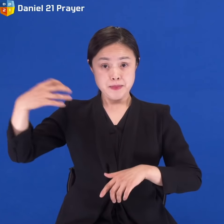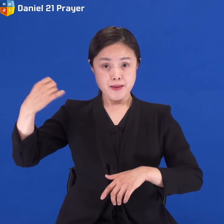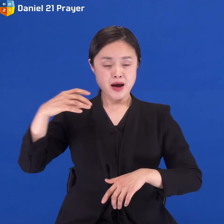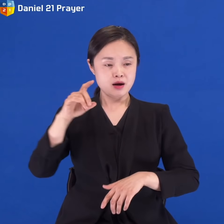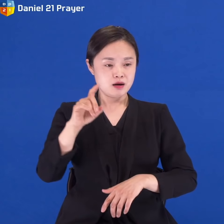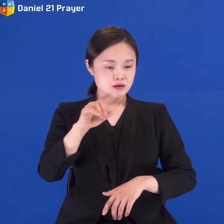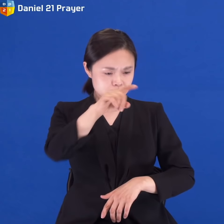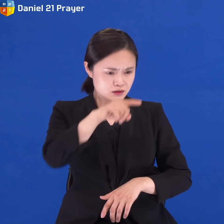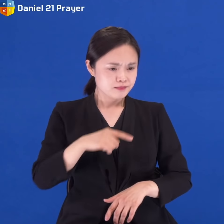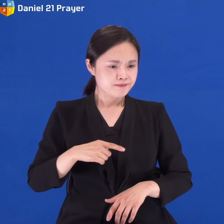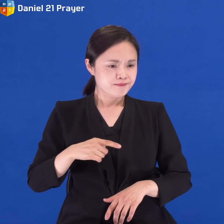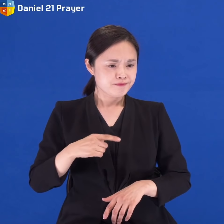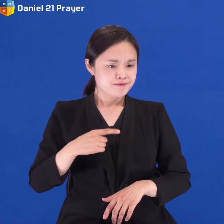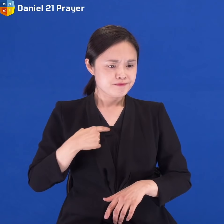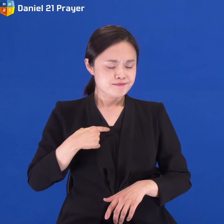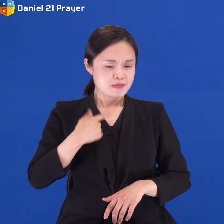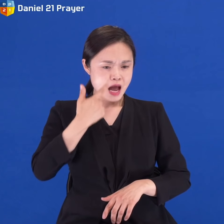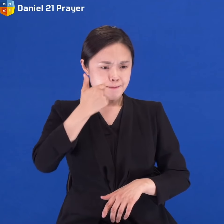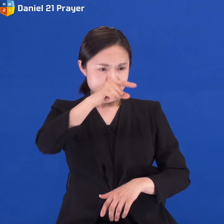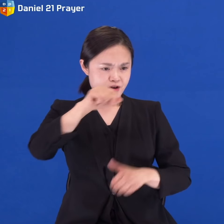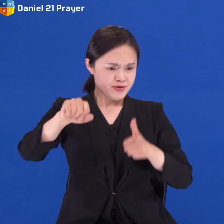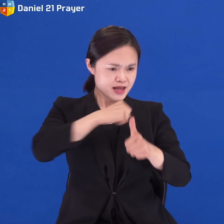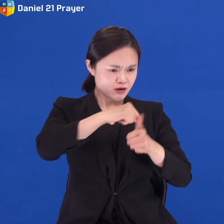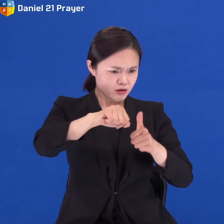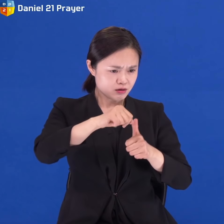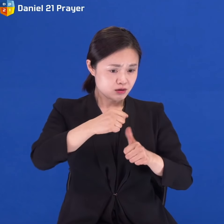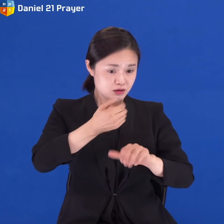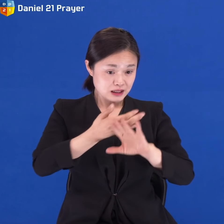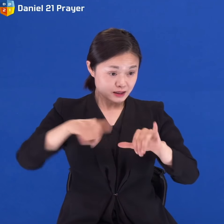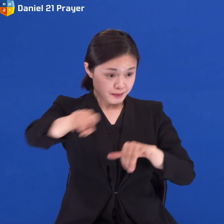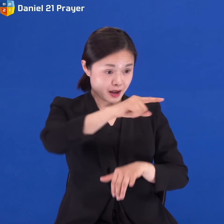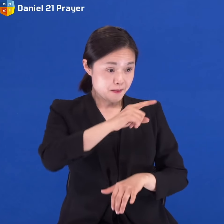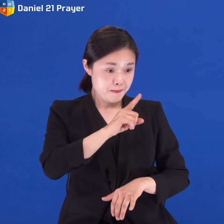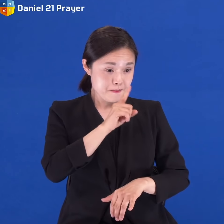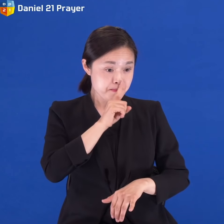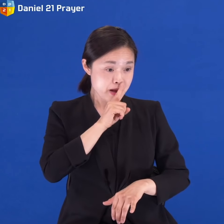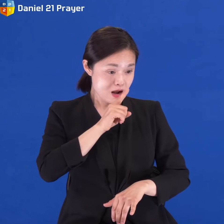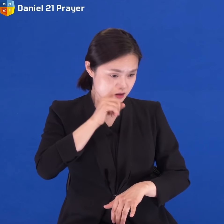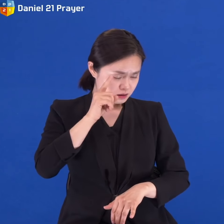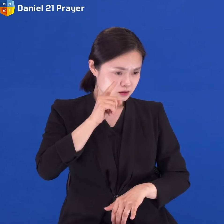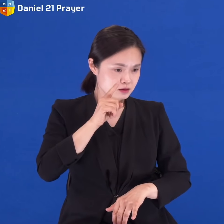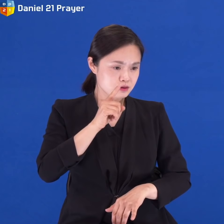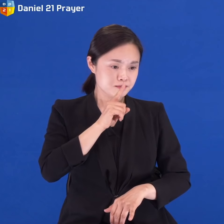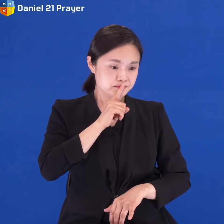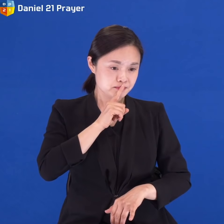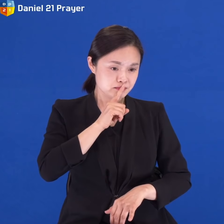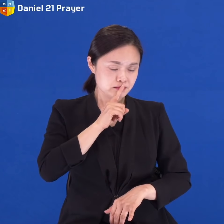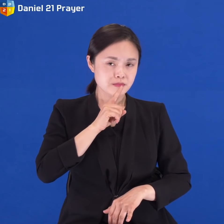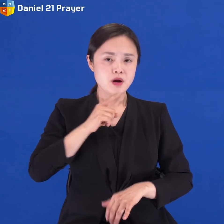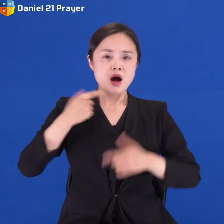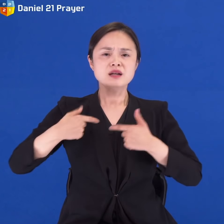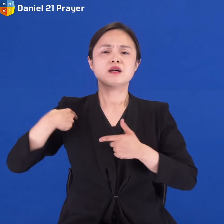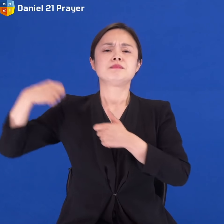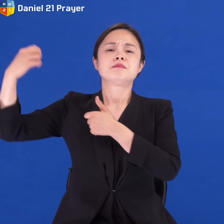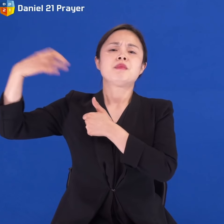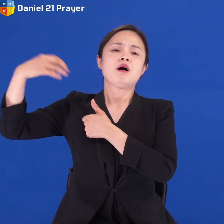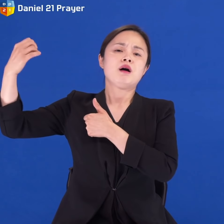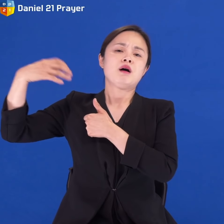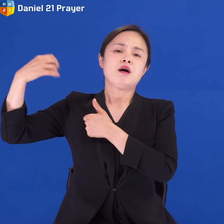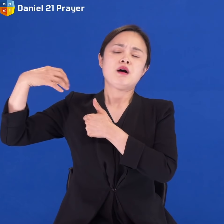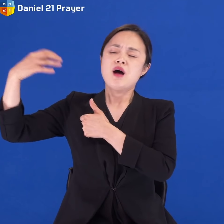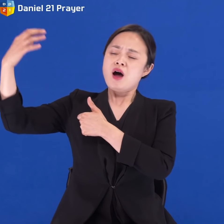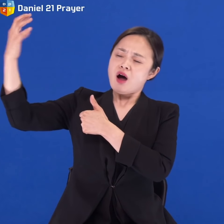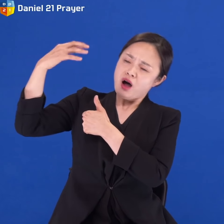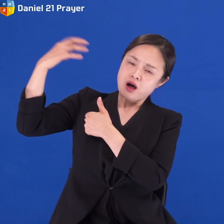안 돼. 저는 그런 가정에서 성장하다 보니 제가 현실적으로 어려움을 갖고 있어도